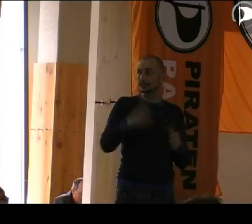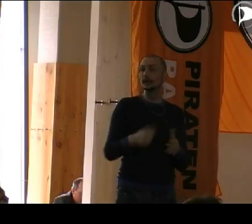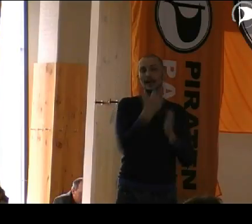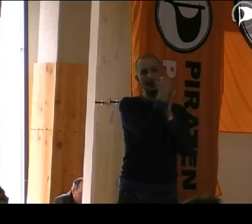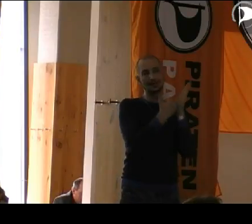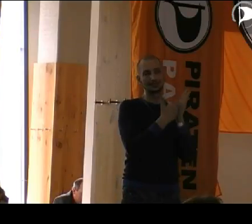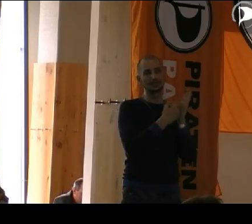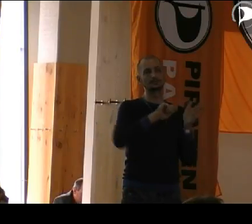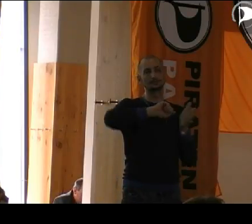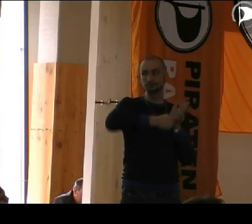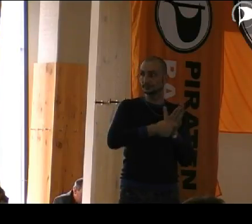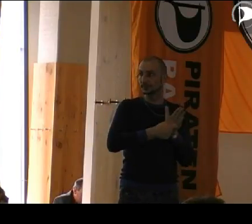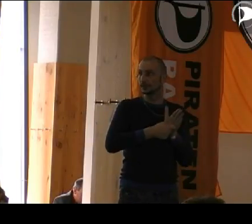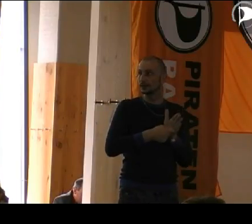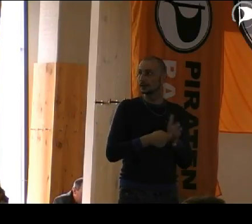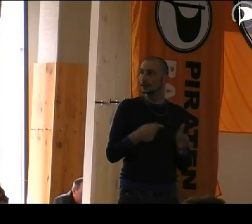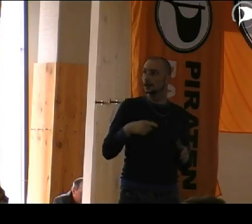ist erst mal zu